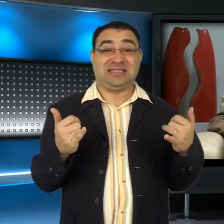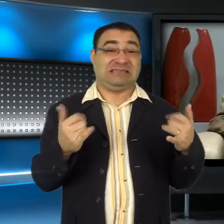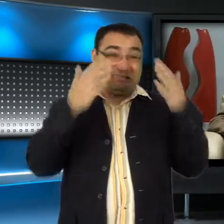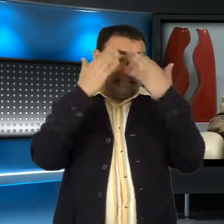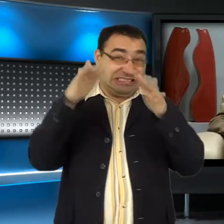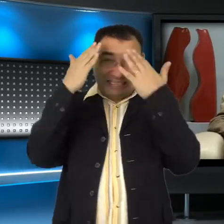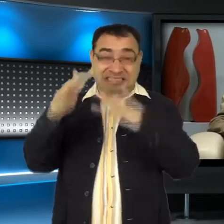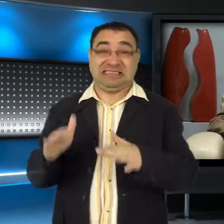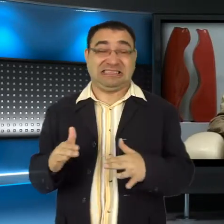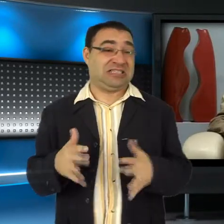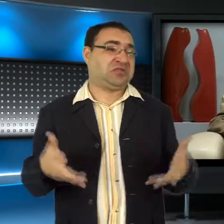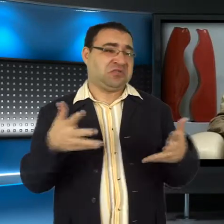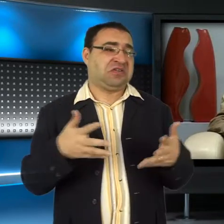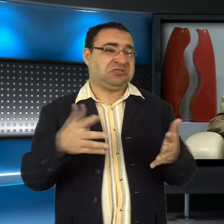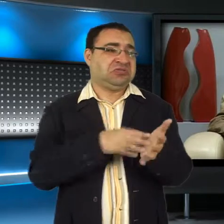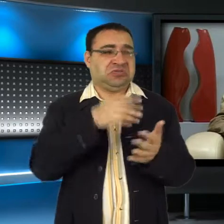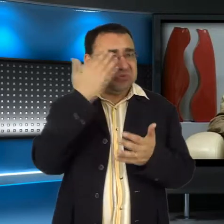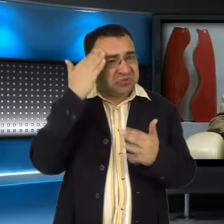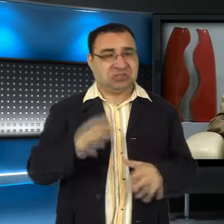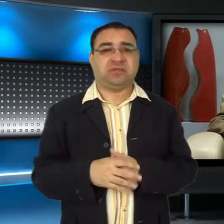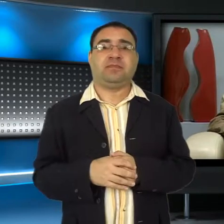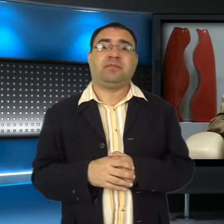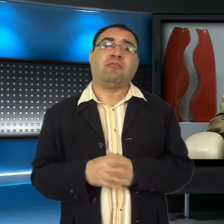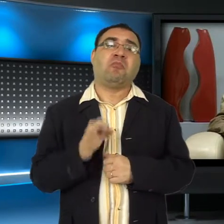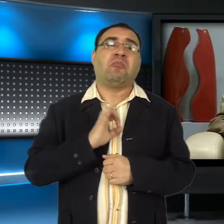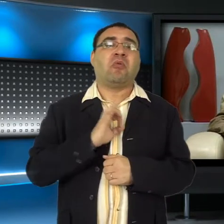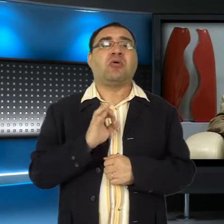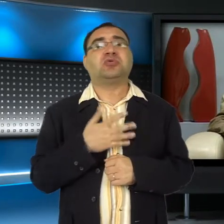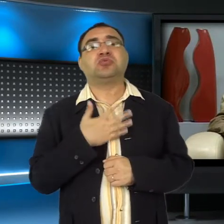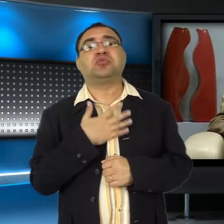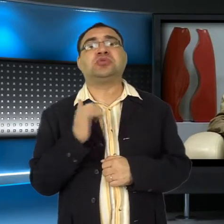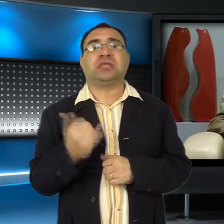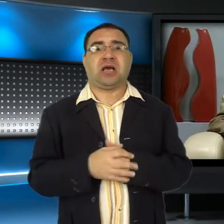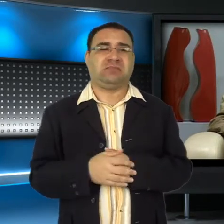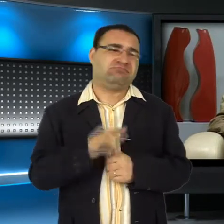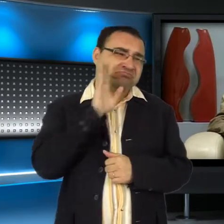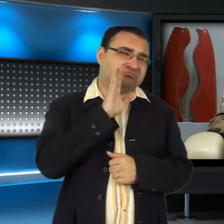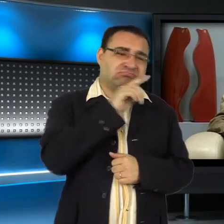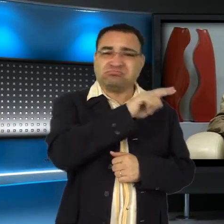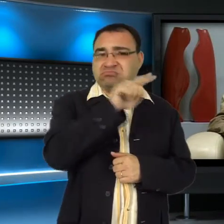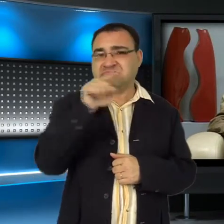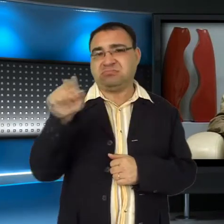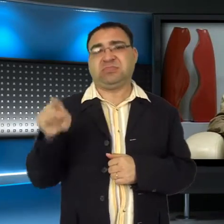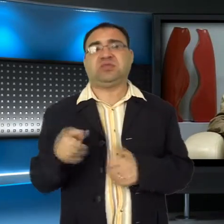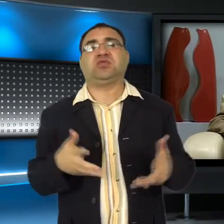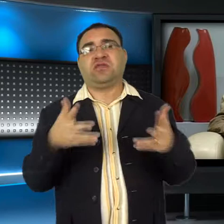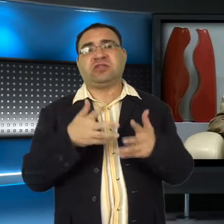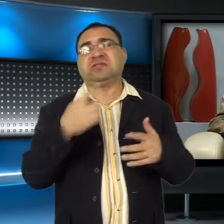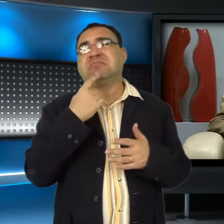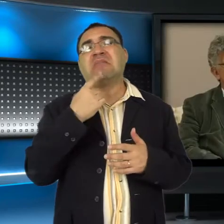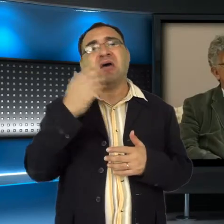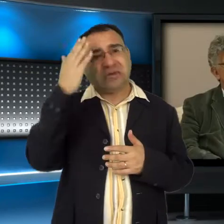nieznane normalnym, zwyczajnym ludziom. W moim doświadczeniu tak jest podobnie wszędzie. Cały ten sektor jest mało